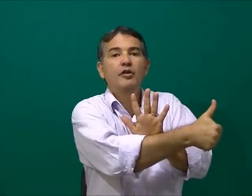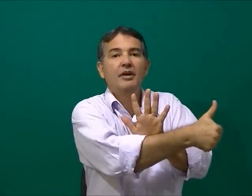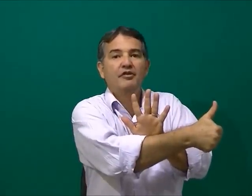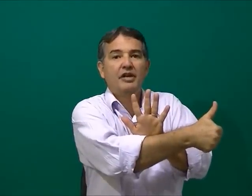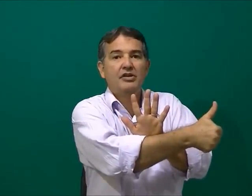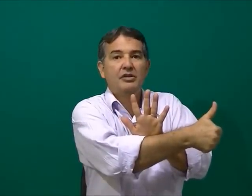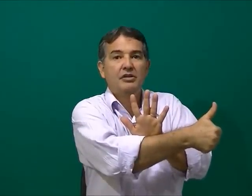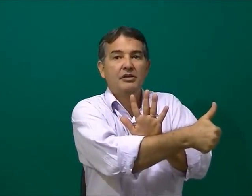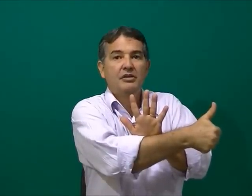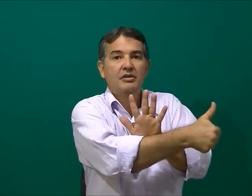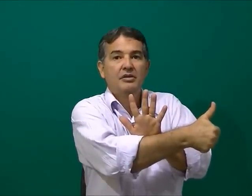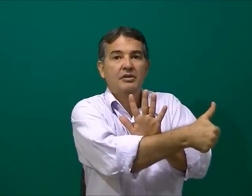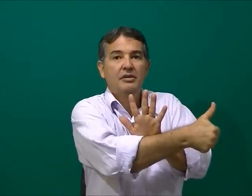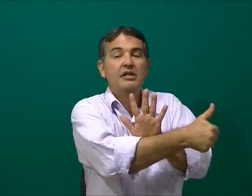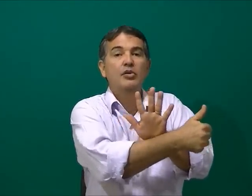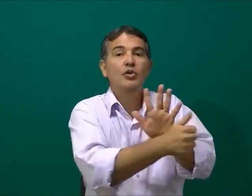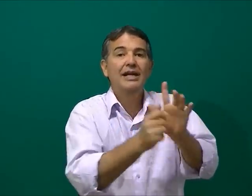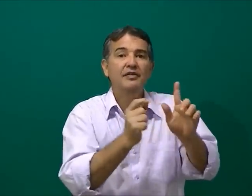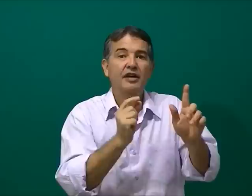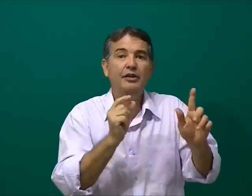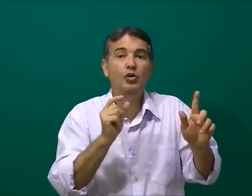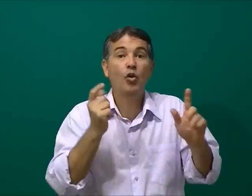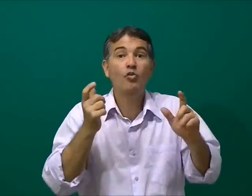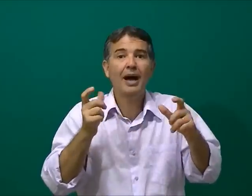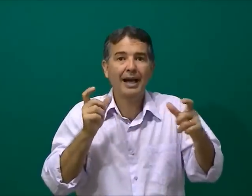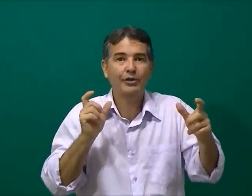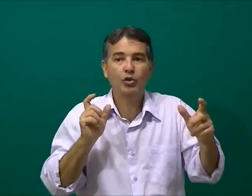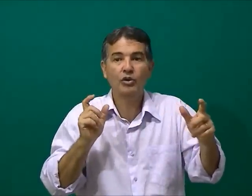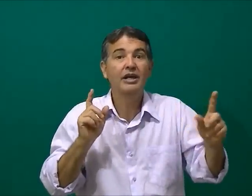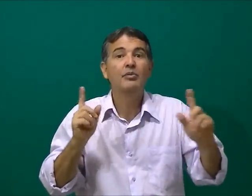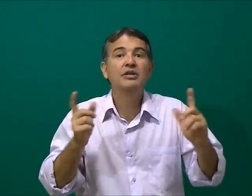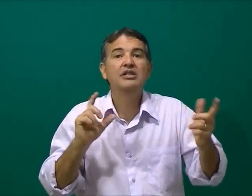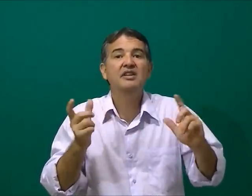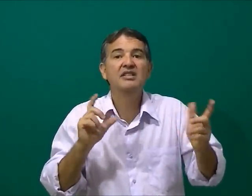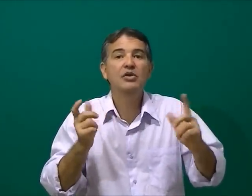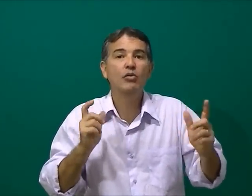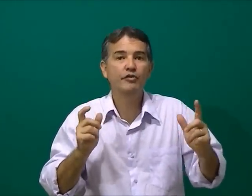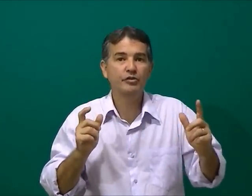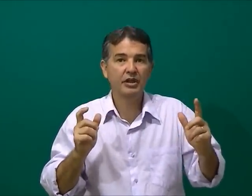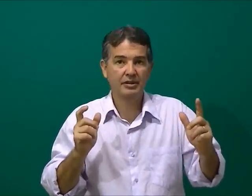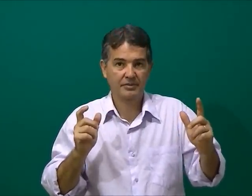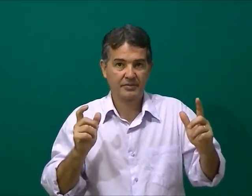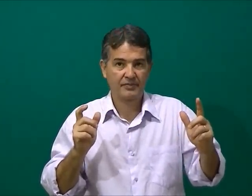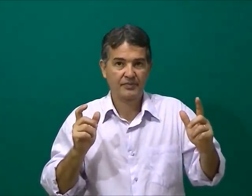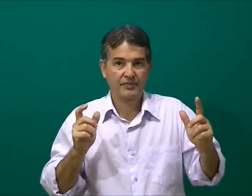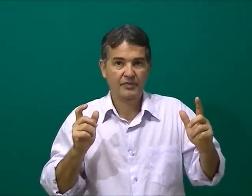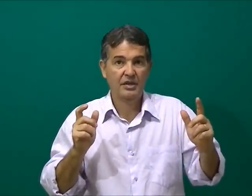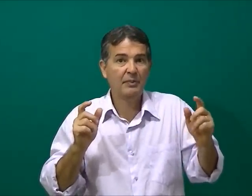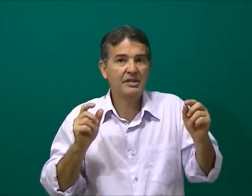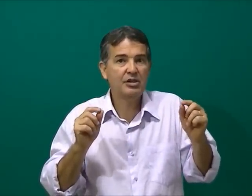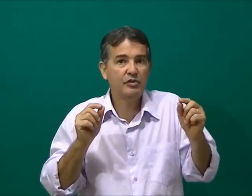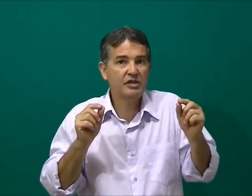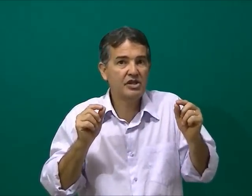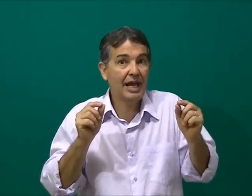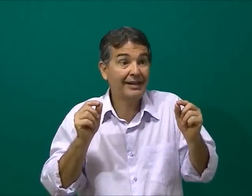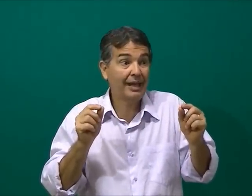para frente. Então, o classificador com o marcador muitas vezes se confundem. E é preciso você estar